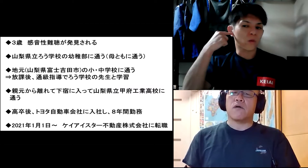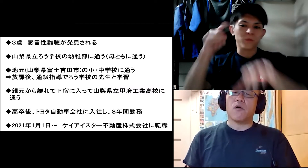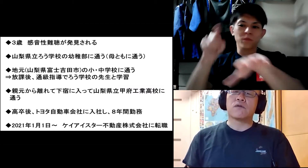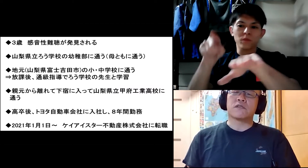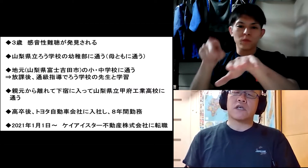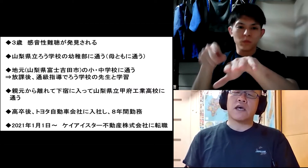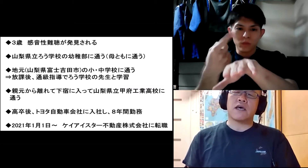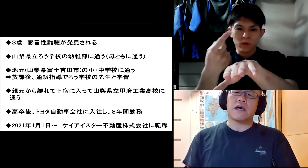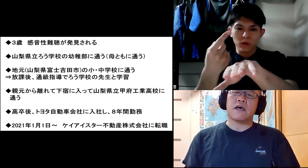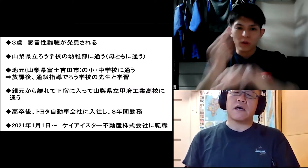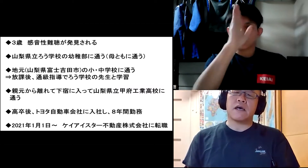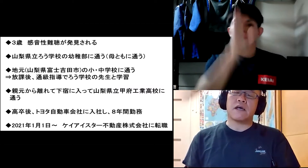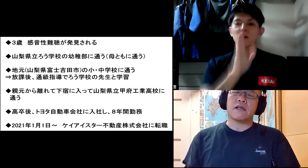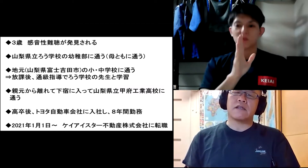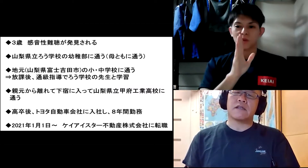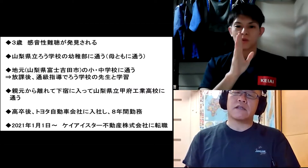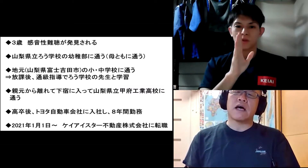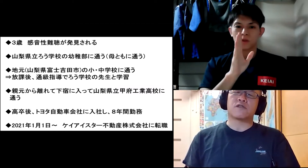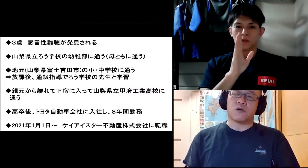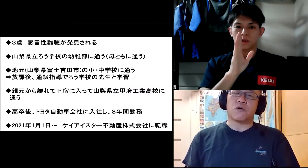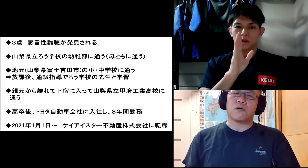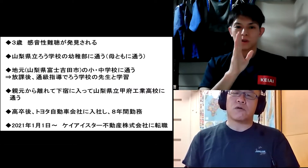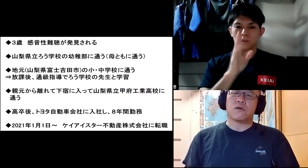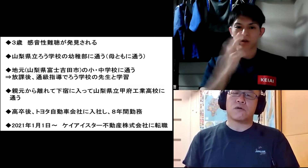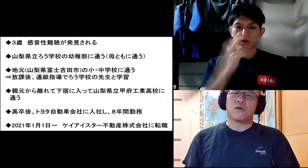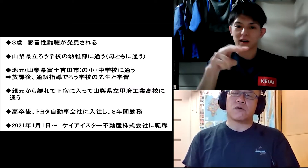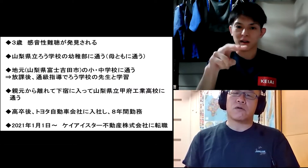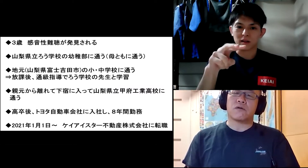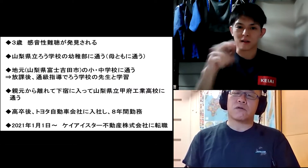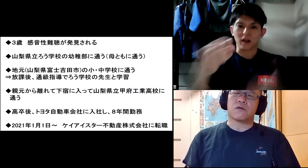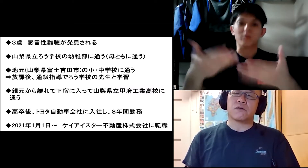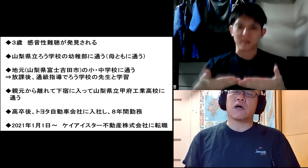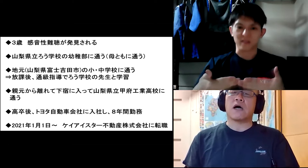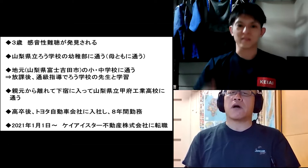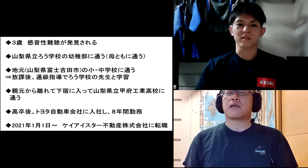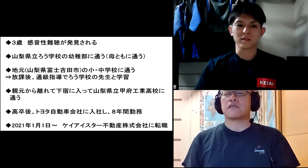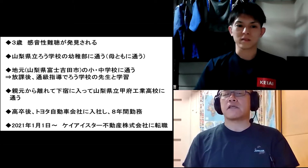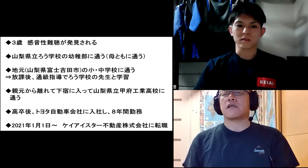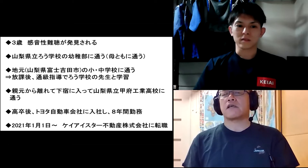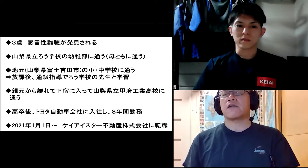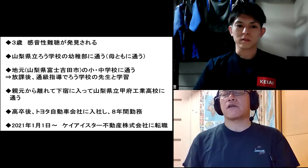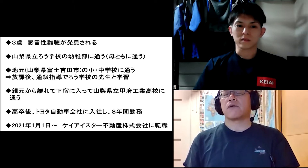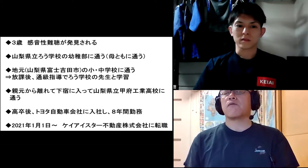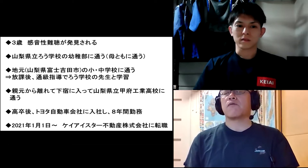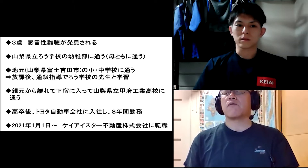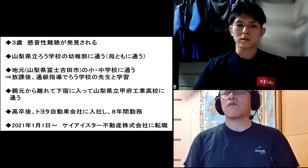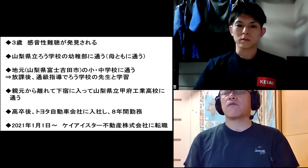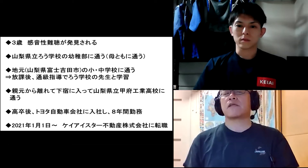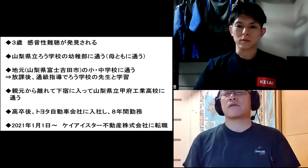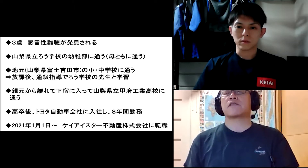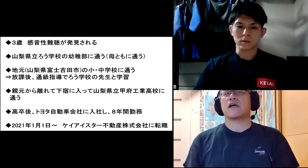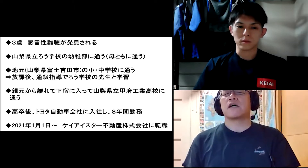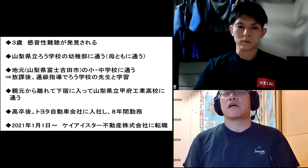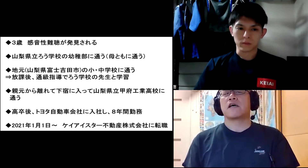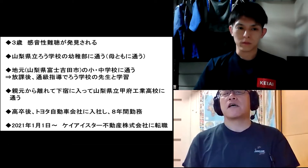肝音性難聴っていうのが発見され、分